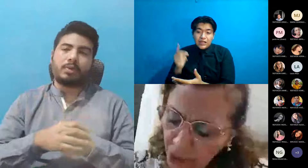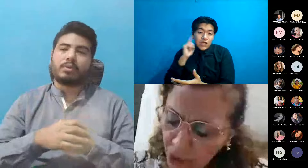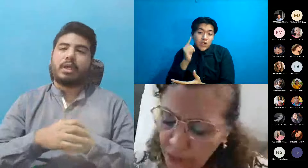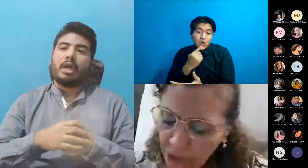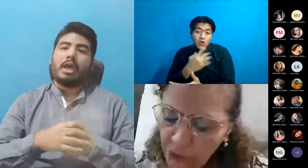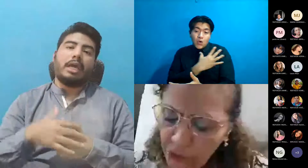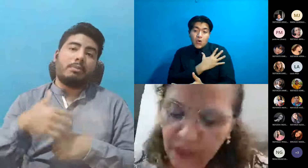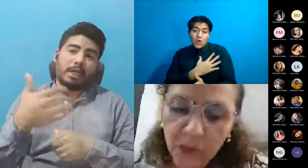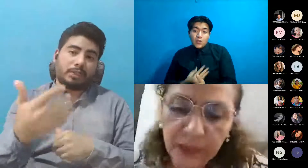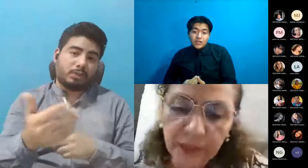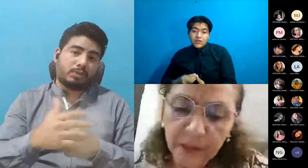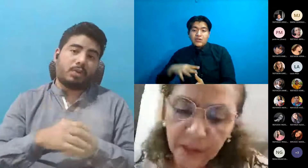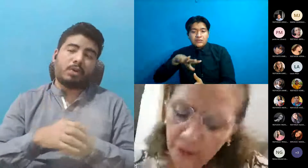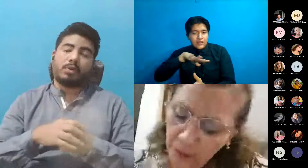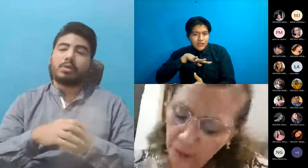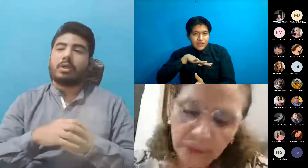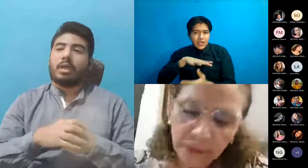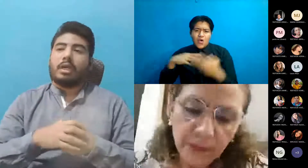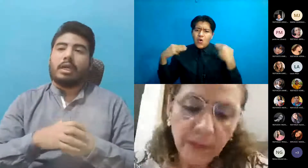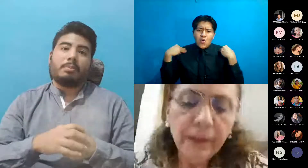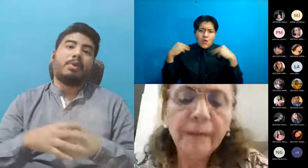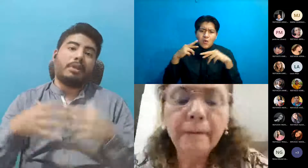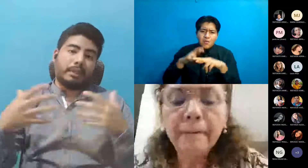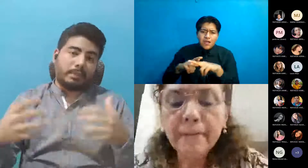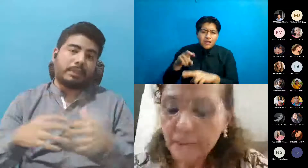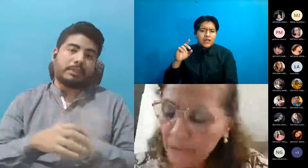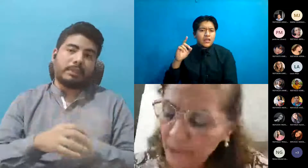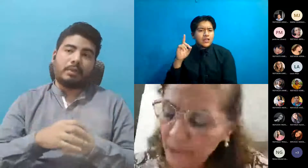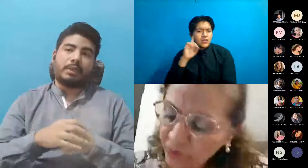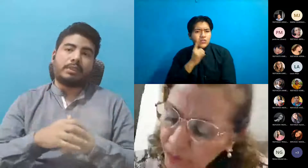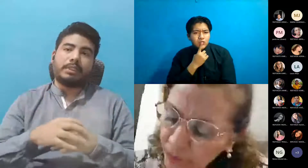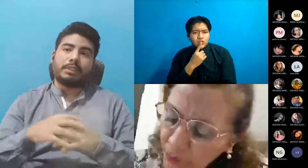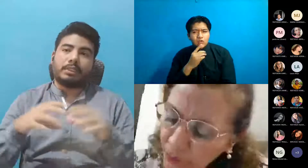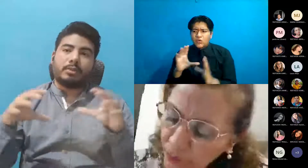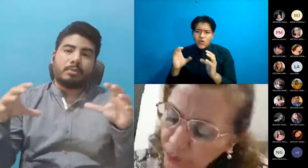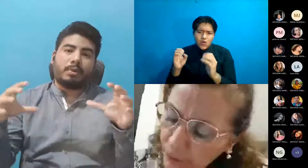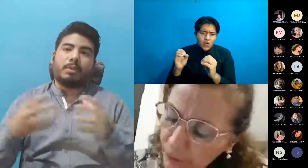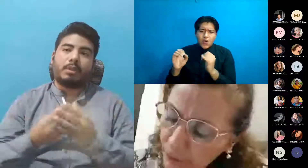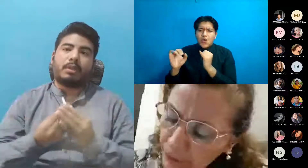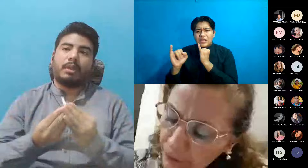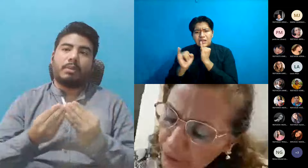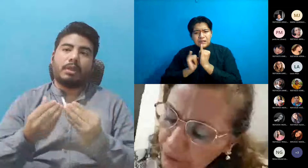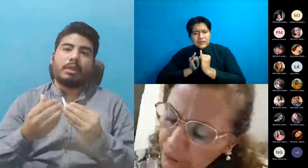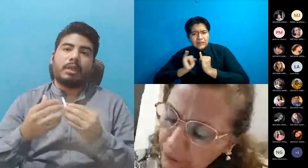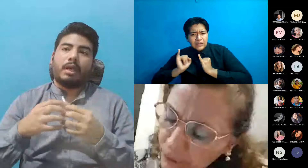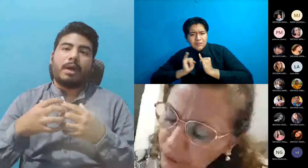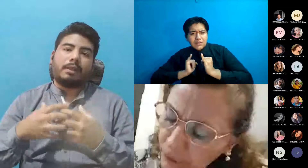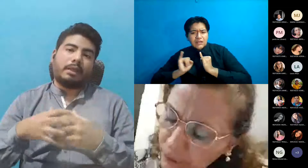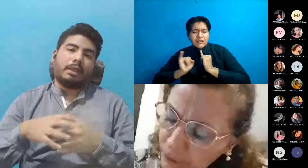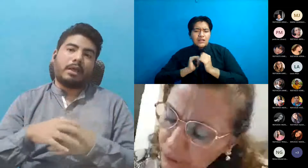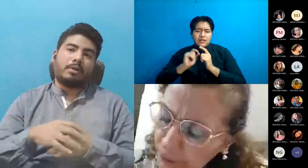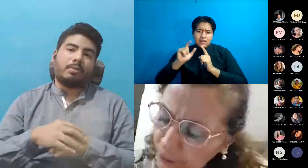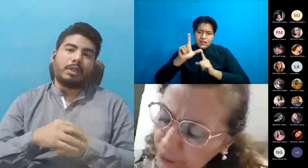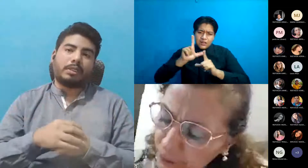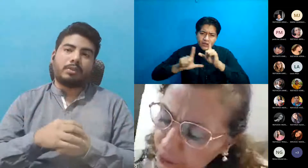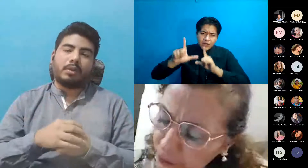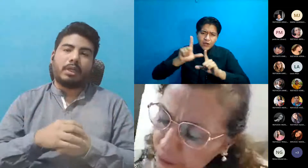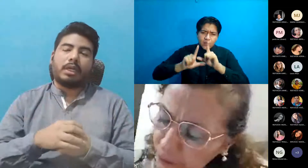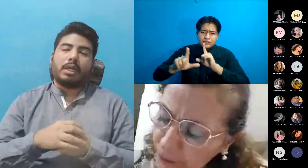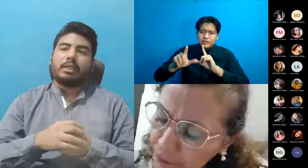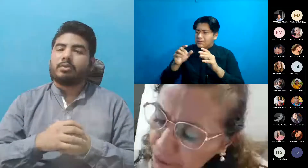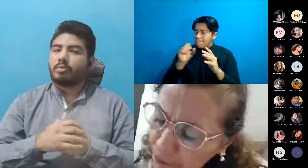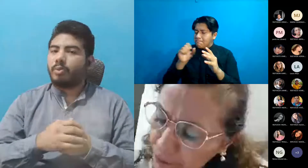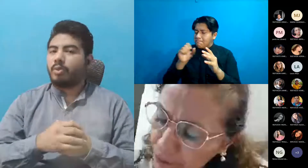tienen hijos sordos, maestros sordos, por intérpretes de lengua de señas que son propiamente también parte de la